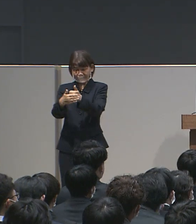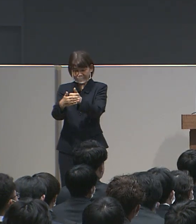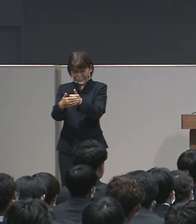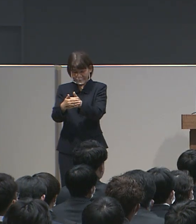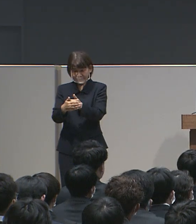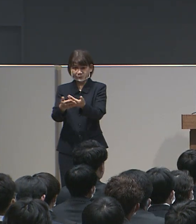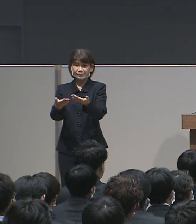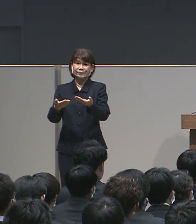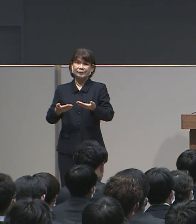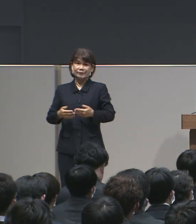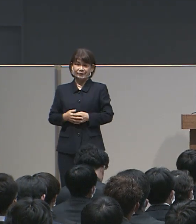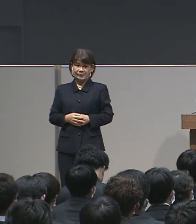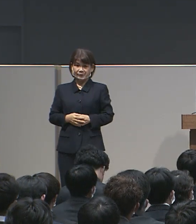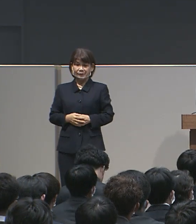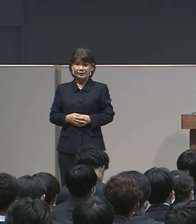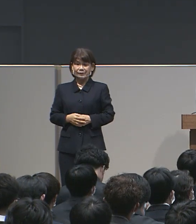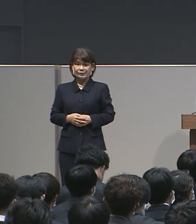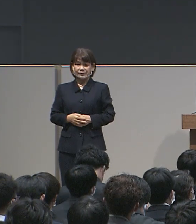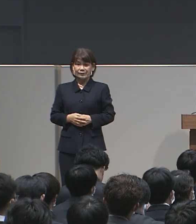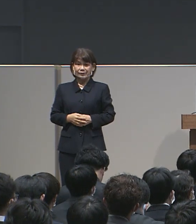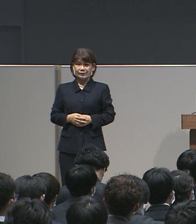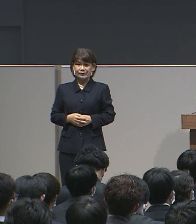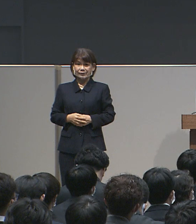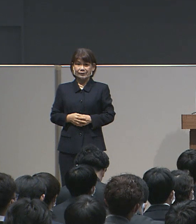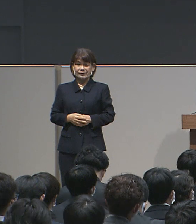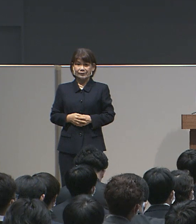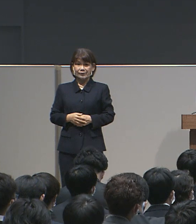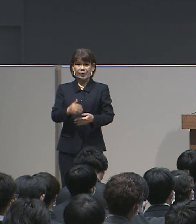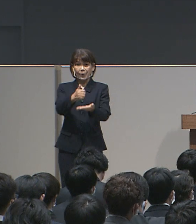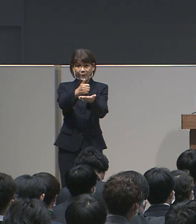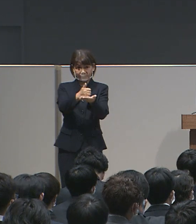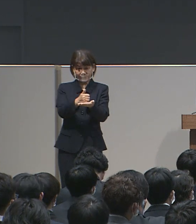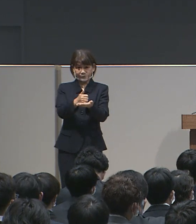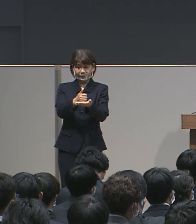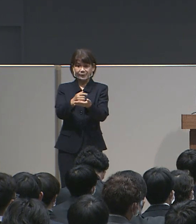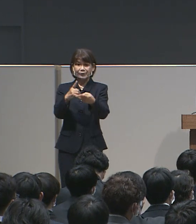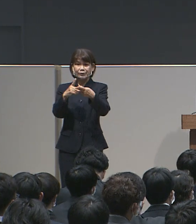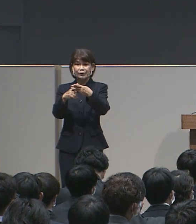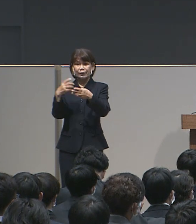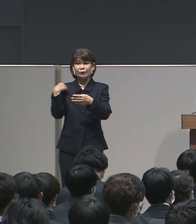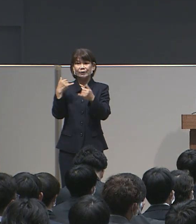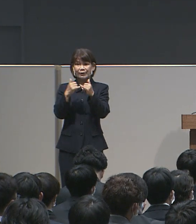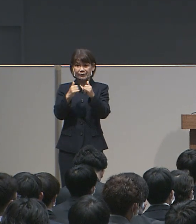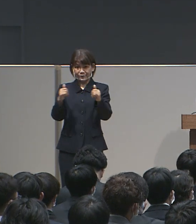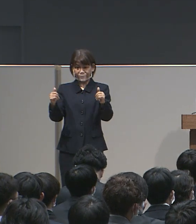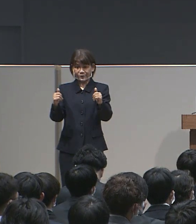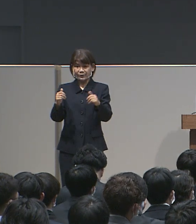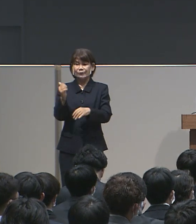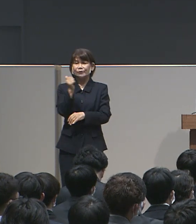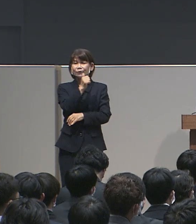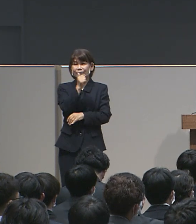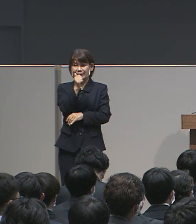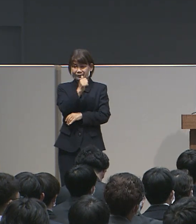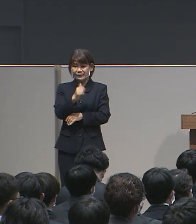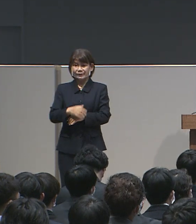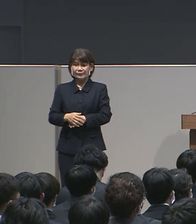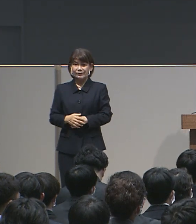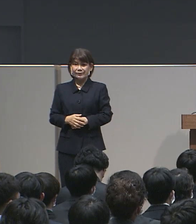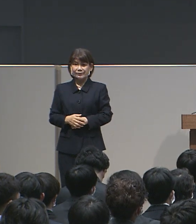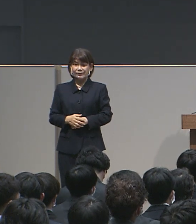いただいておりますここでご来賓主催者の皆様をご紹介させていただき